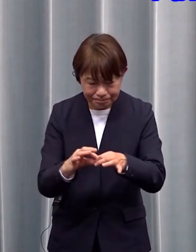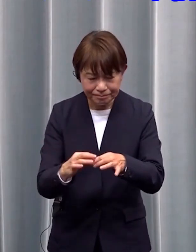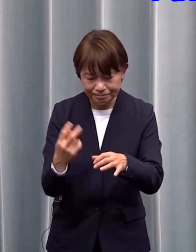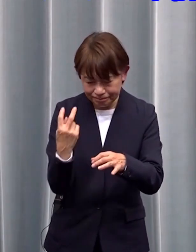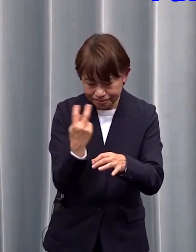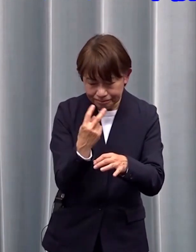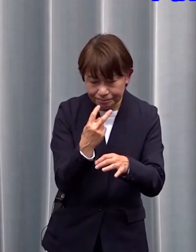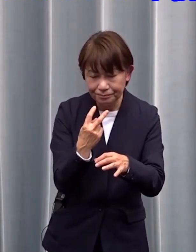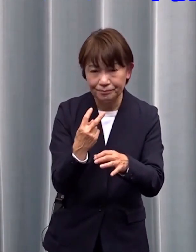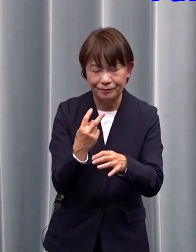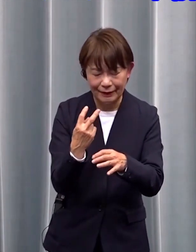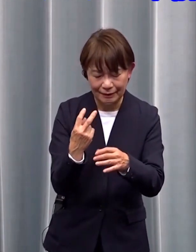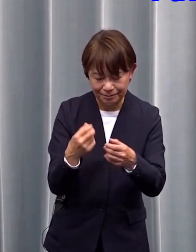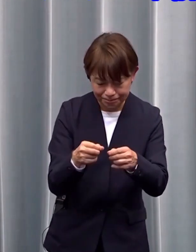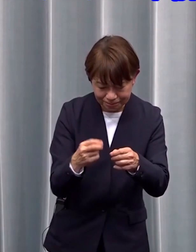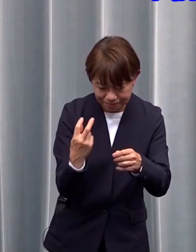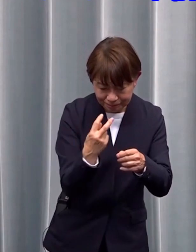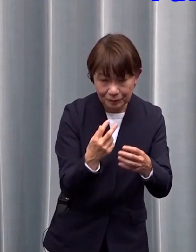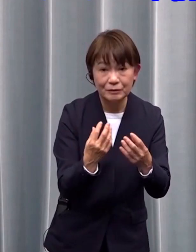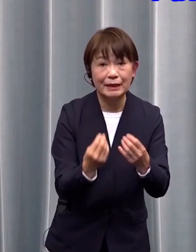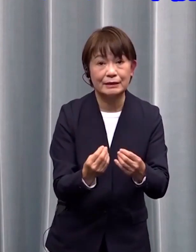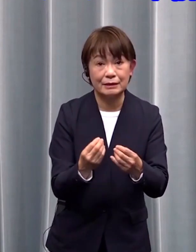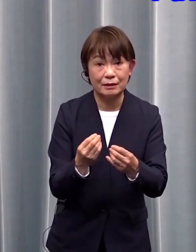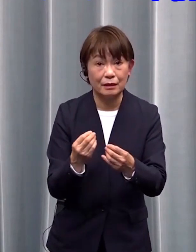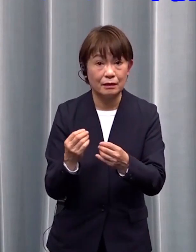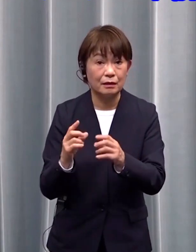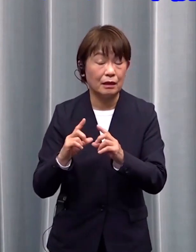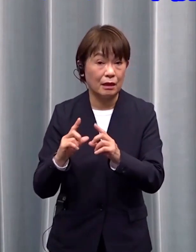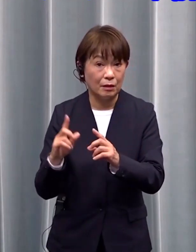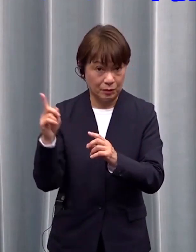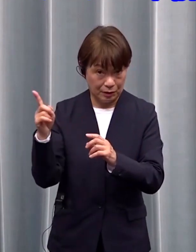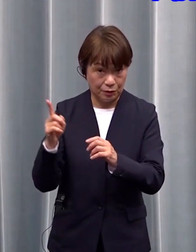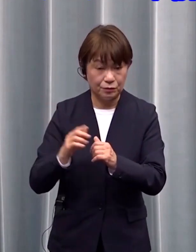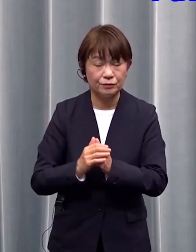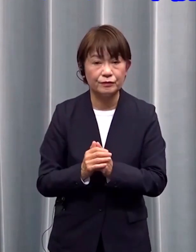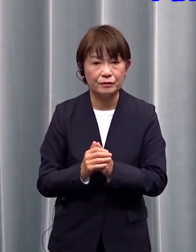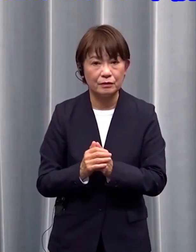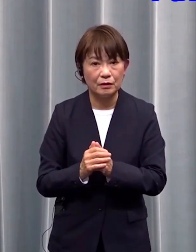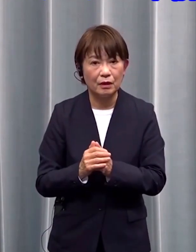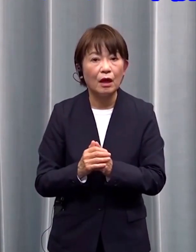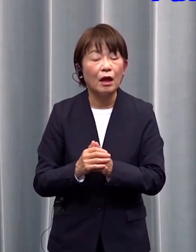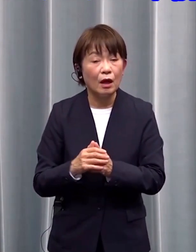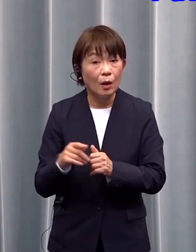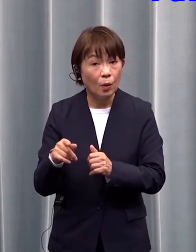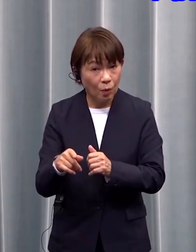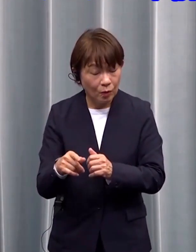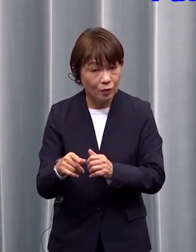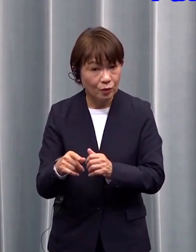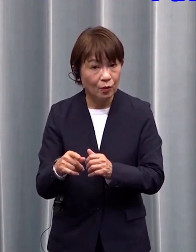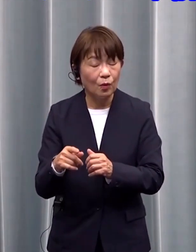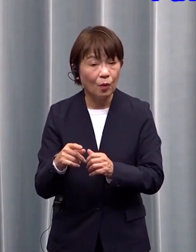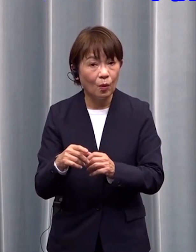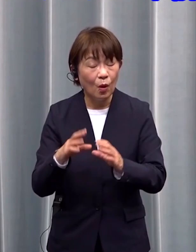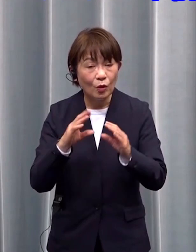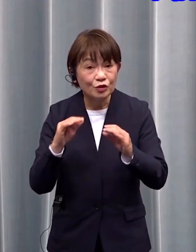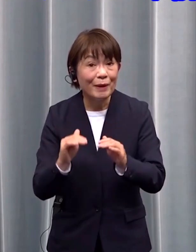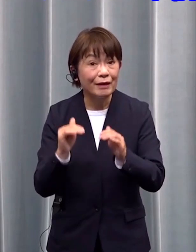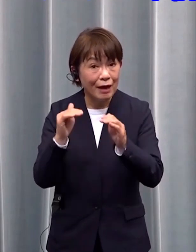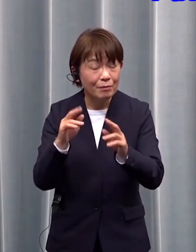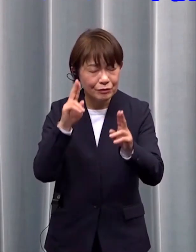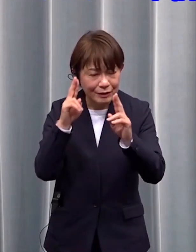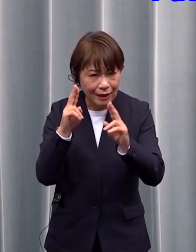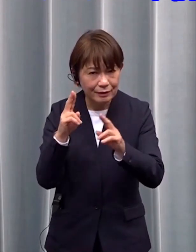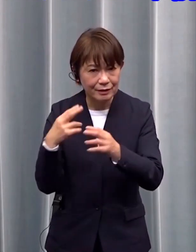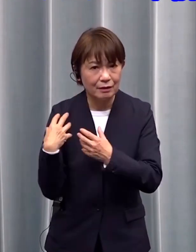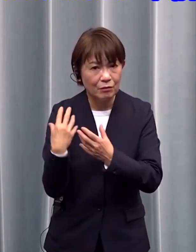ています。で、やっぱりこういうことに関しては、単にスマイルアップに任せてるだけでは、全容解明は程遠く、補